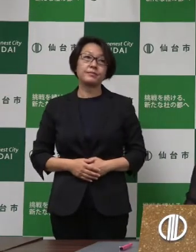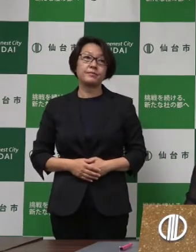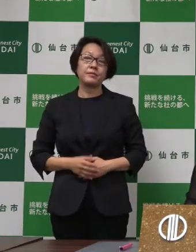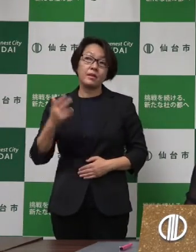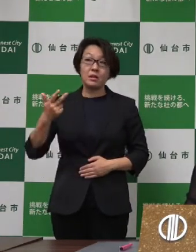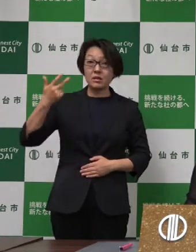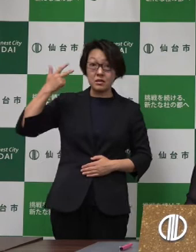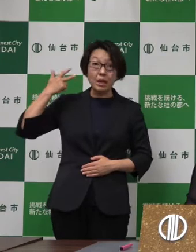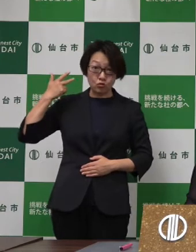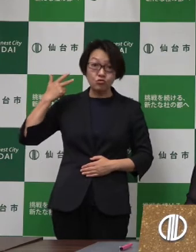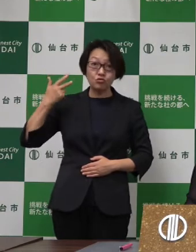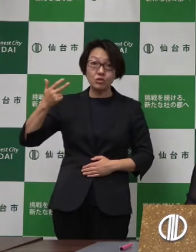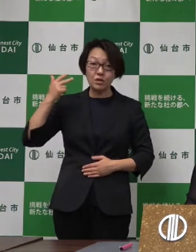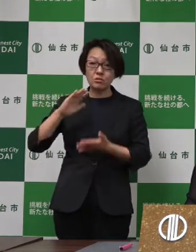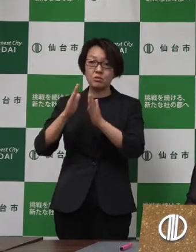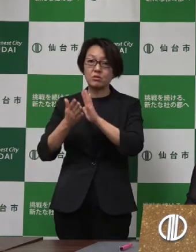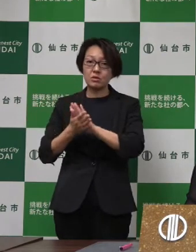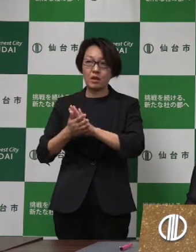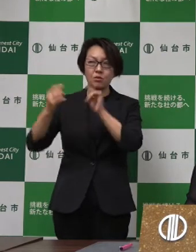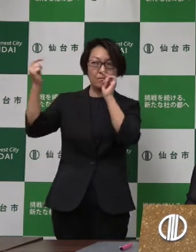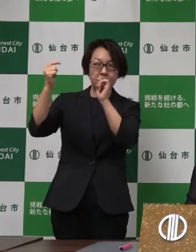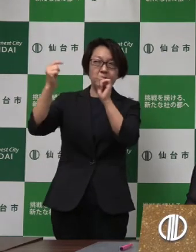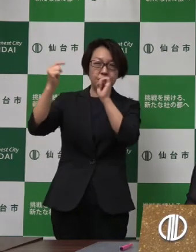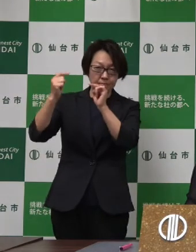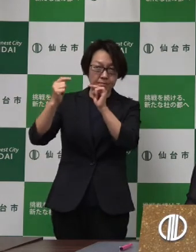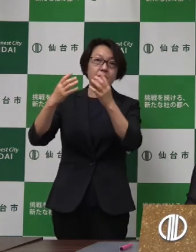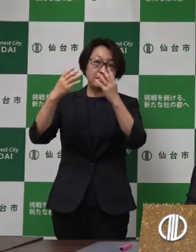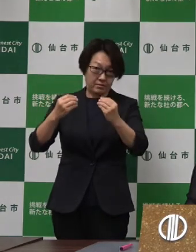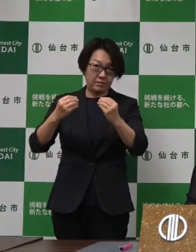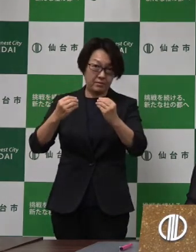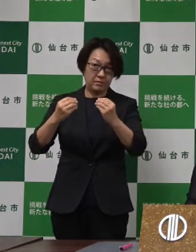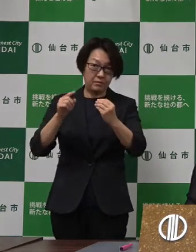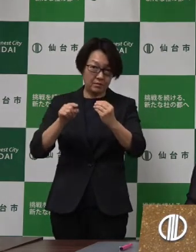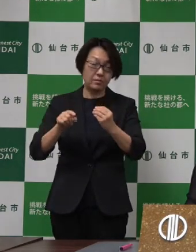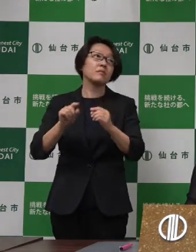先週ですね、県と協議をしておりまして、